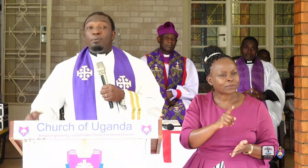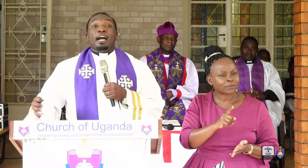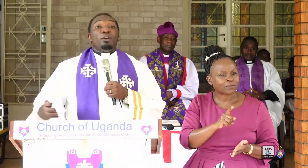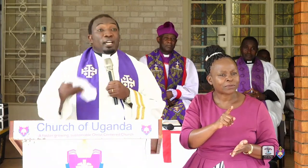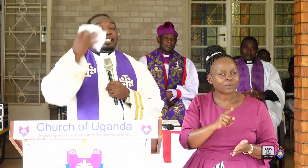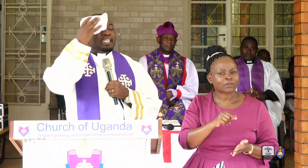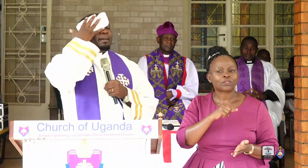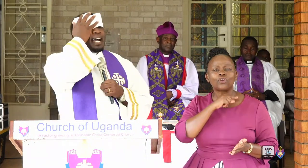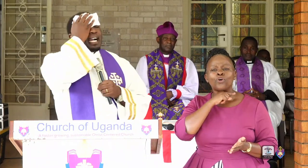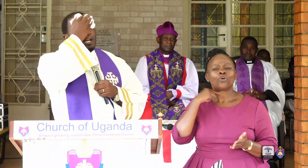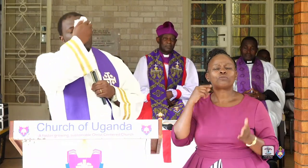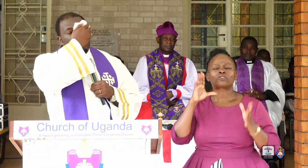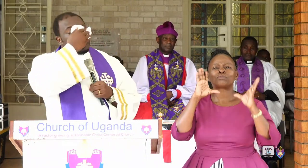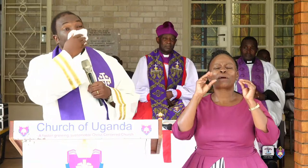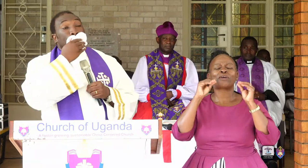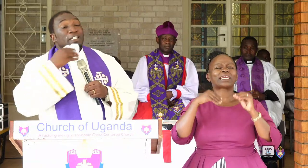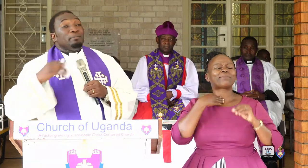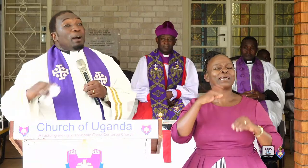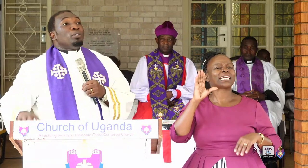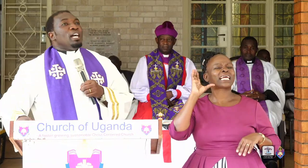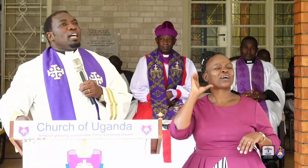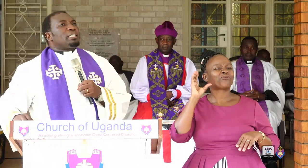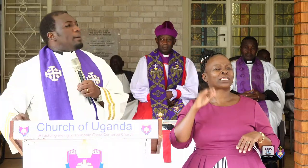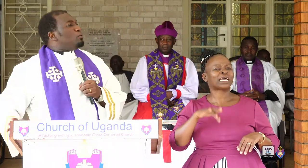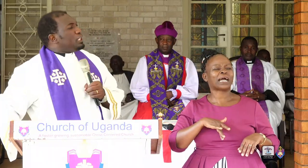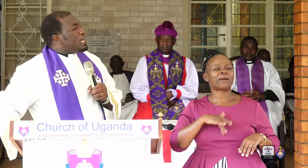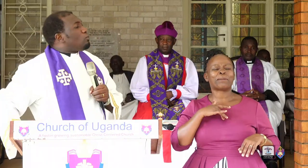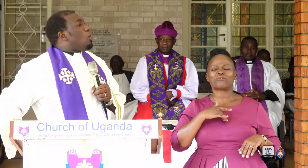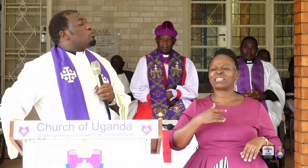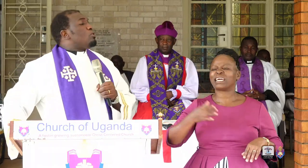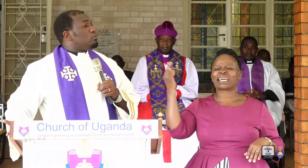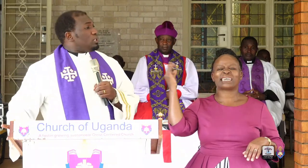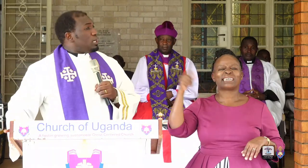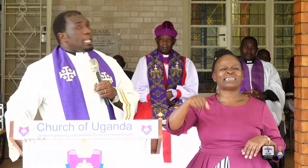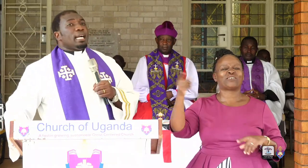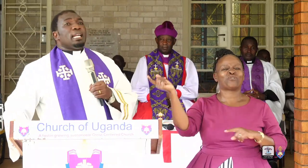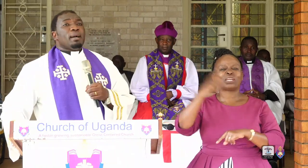Sumba bw'ayogera kye bataagala kuwulira bawulira nga tabuulidde ku olwo.